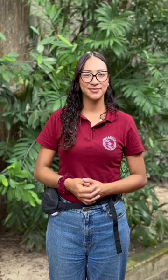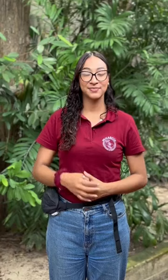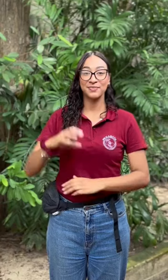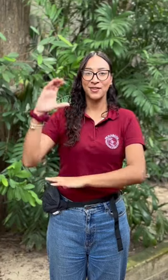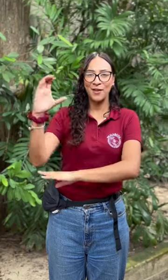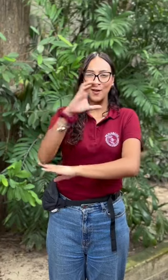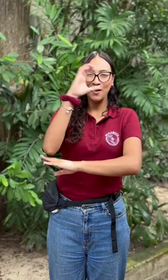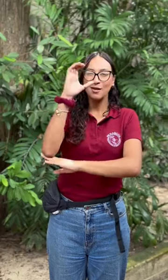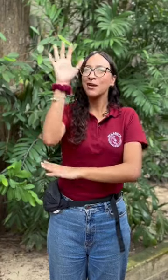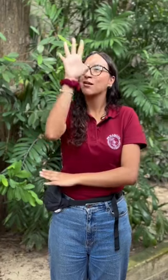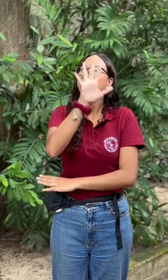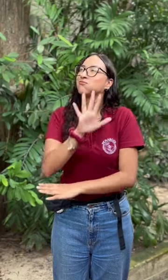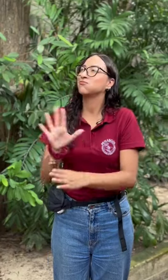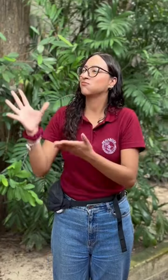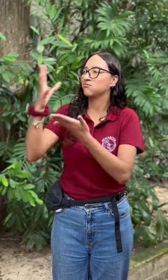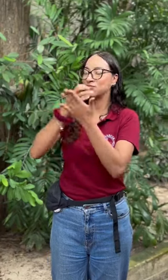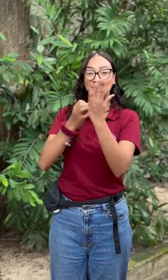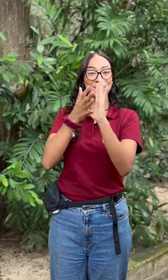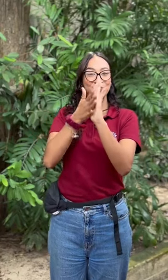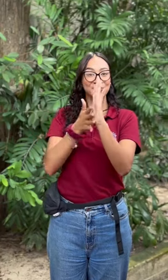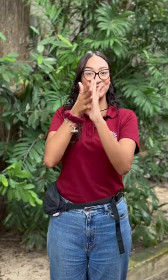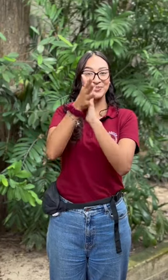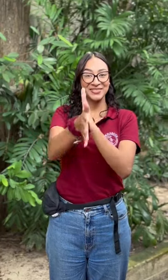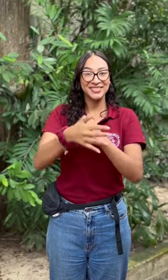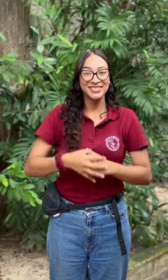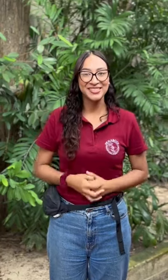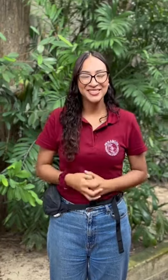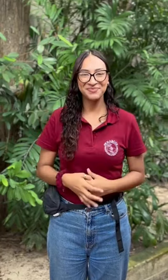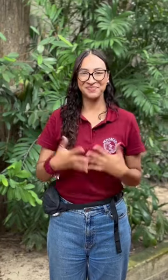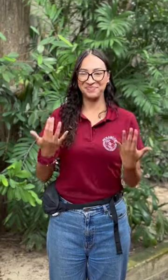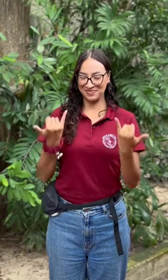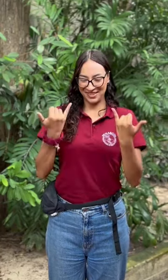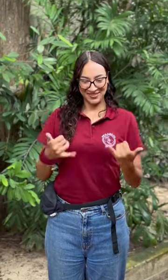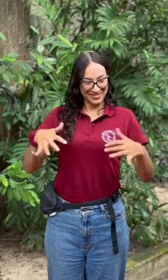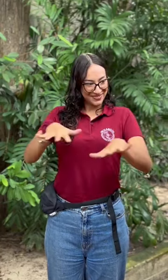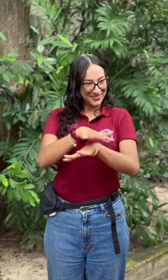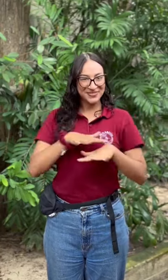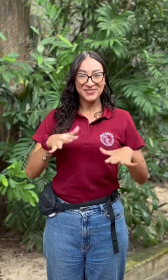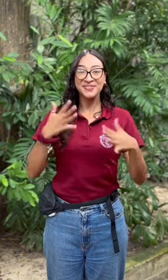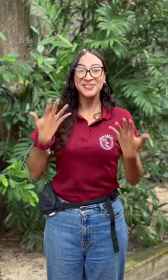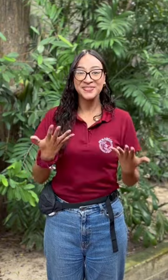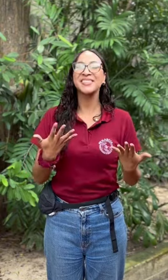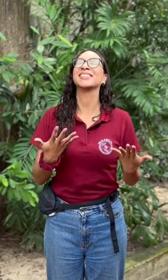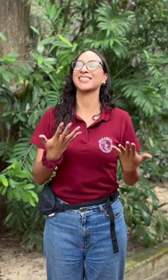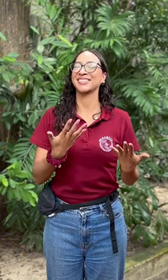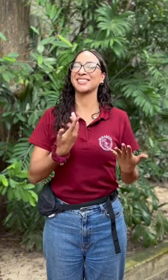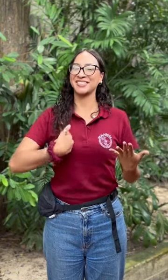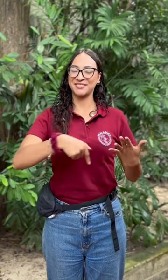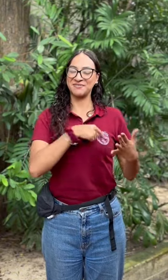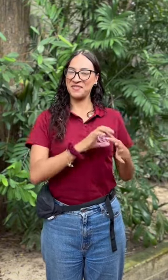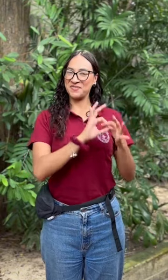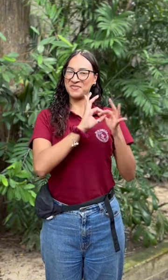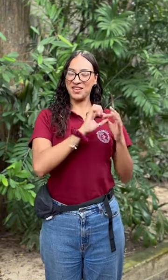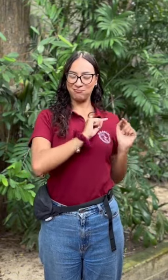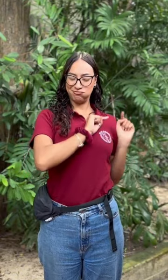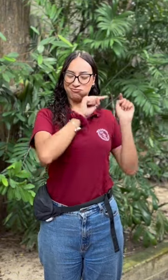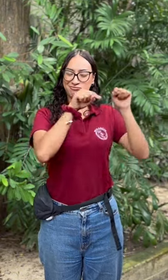hoy en noti señales fenascol en las regiones nos encontramos en dónde Sí el equipo